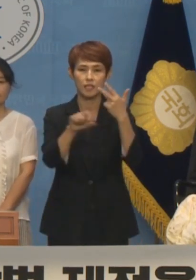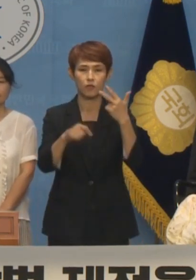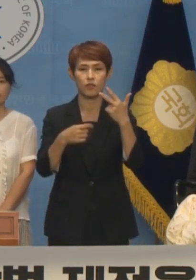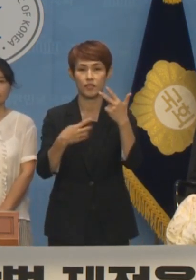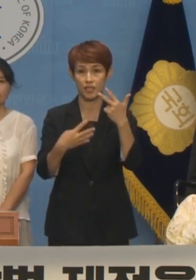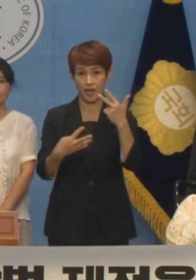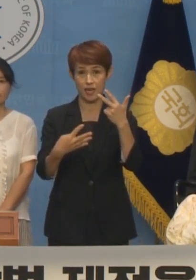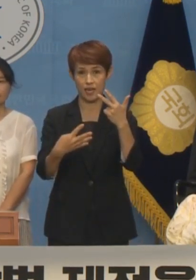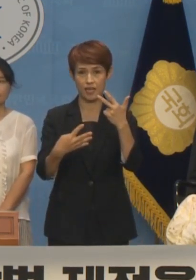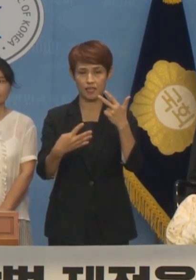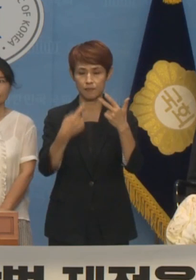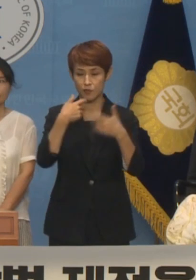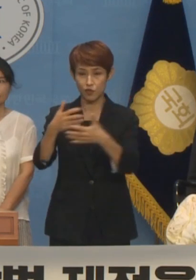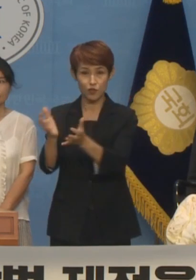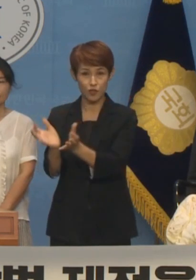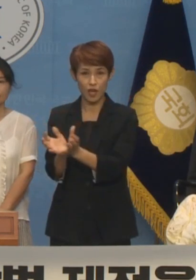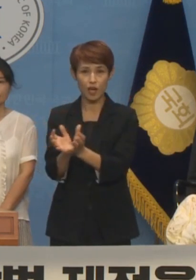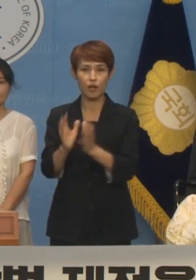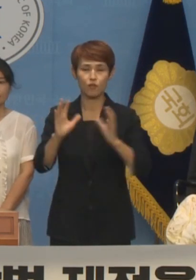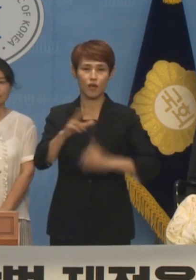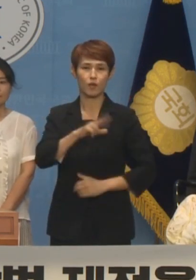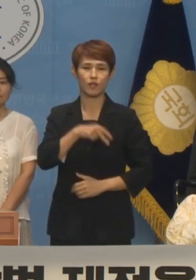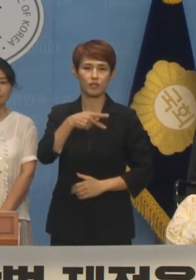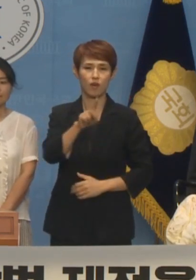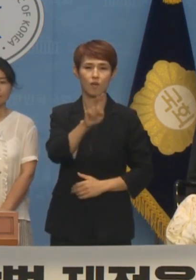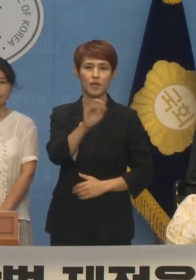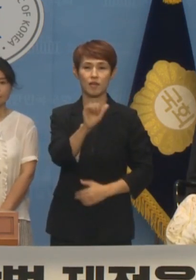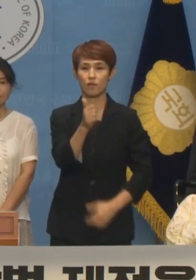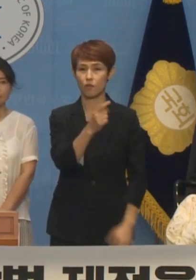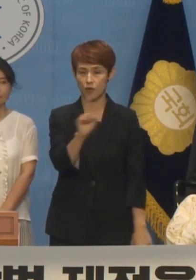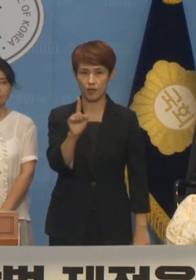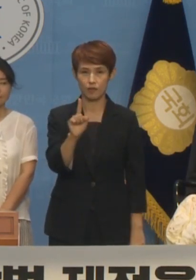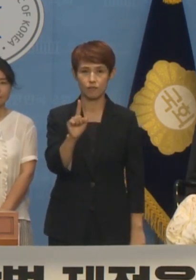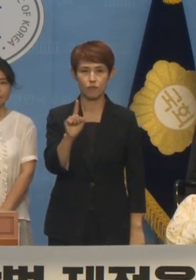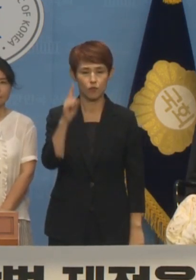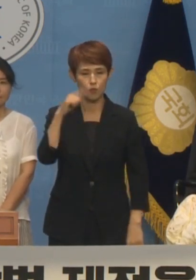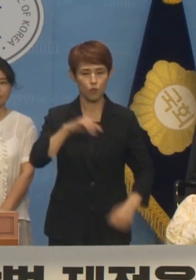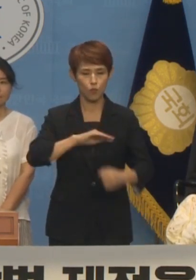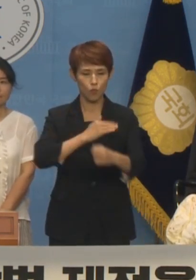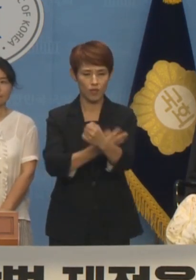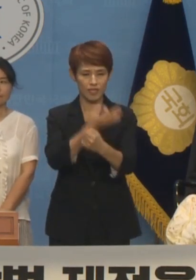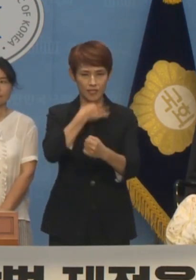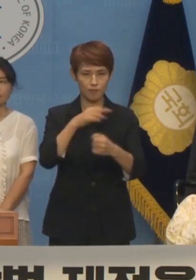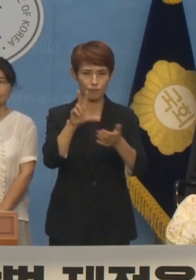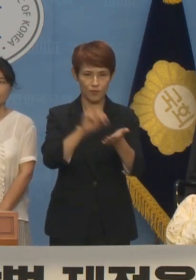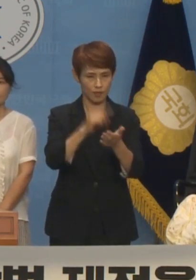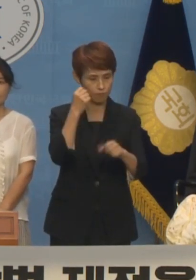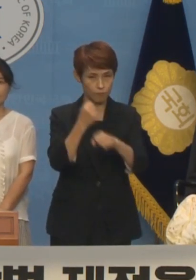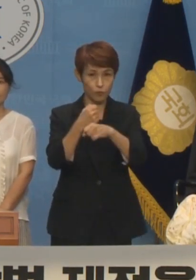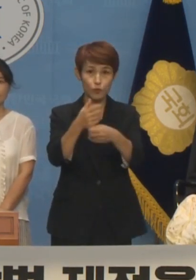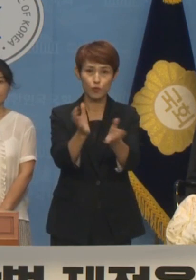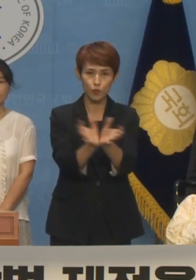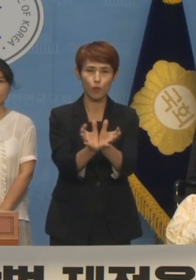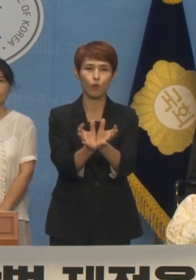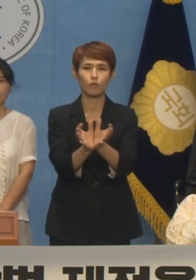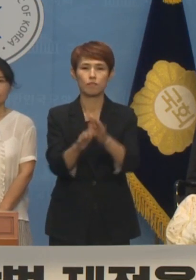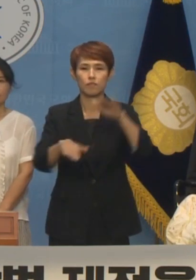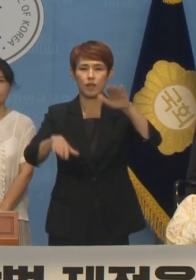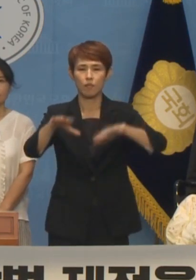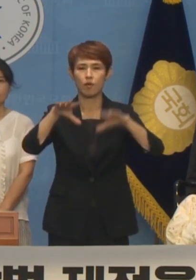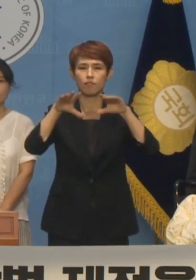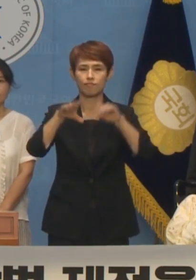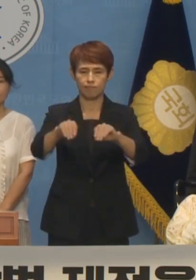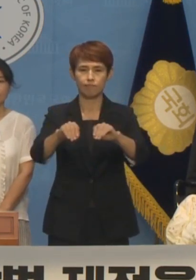4일 더불어민주당 국회의원 서미와 장애인 권익문제연구소, 장애인 차별금지 추진연대,